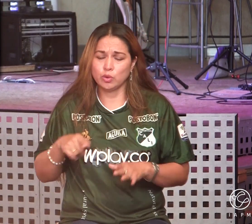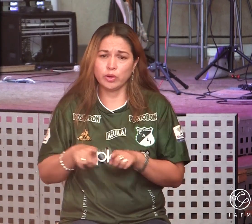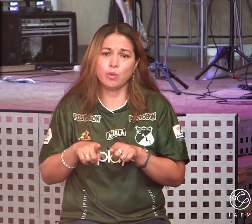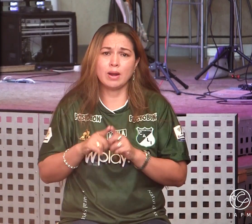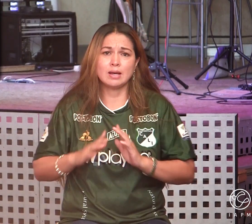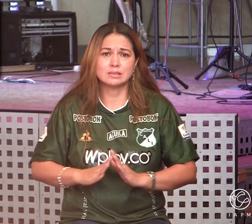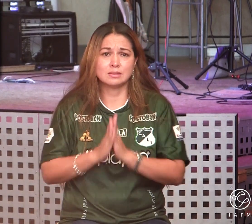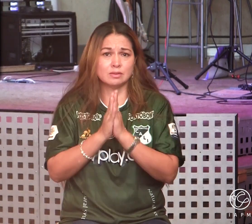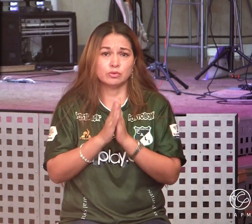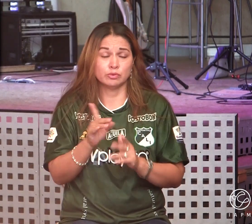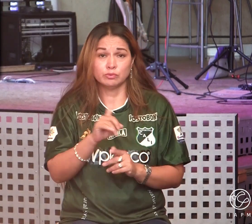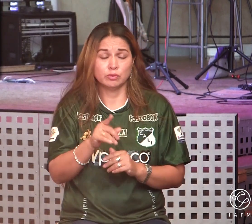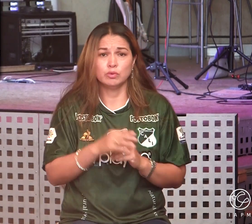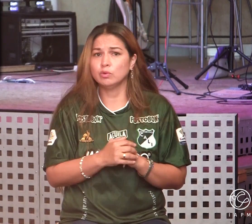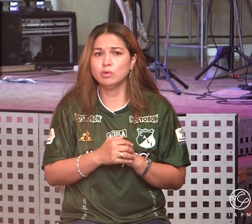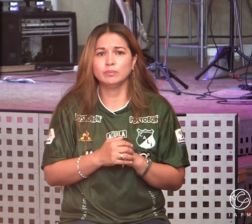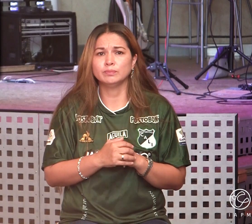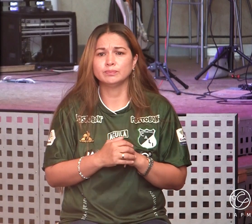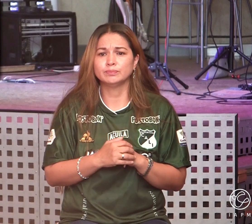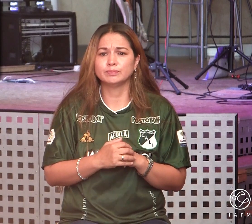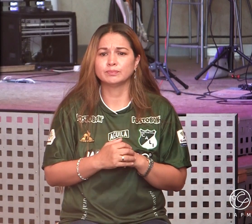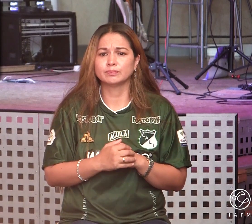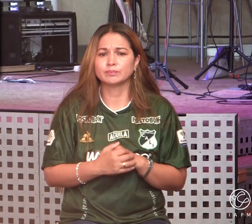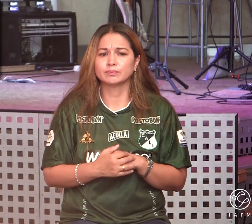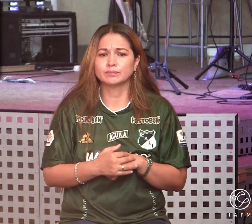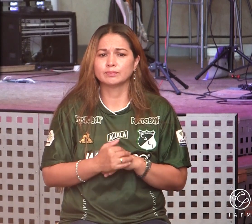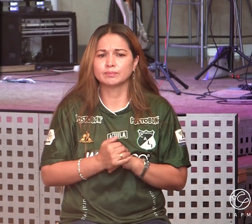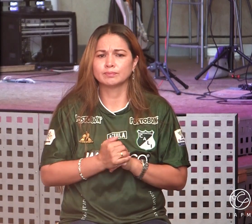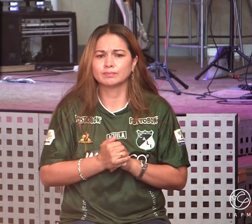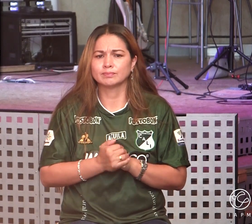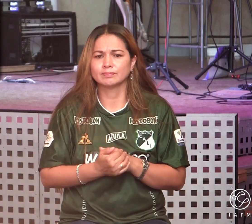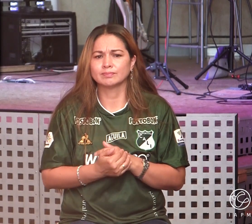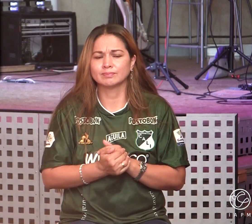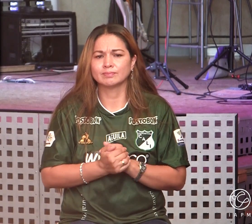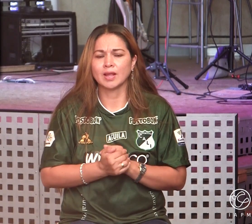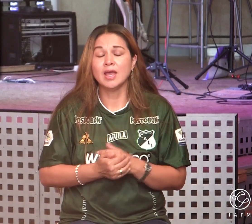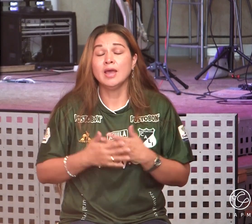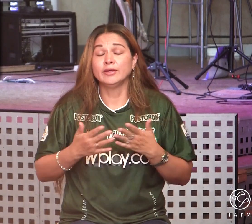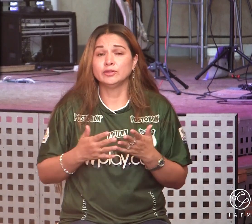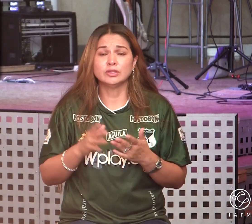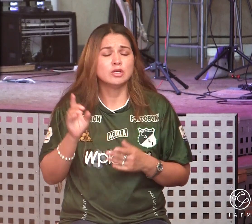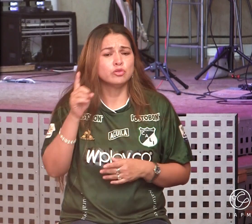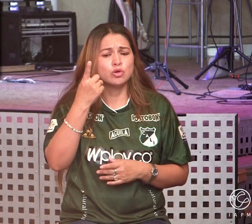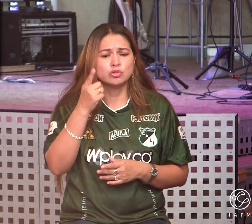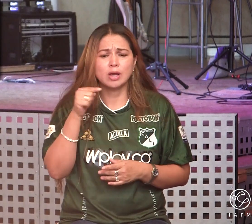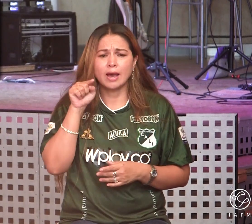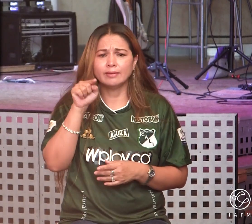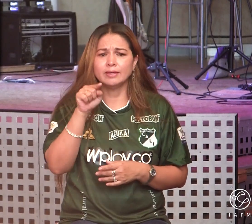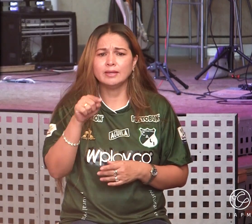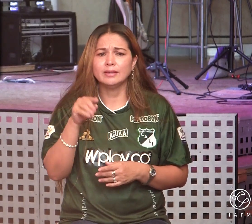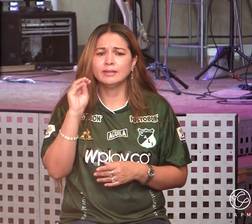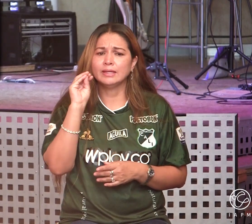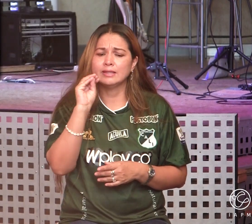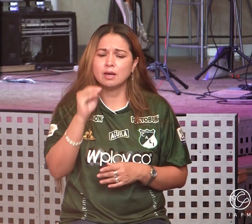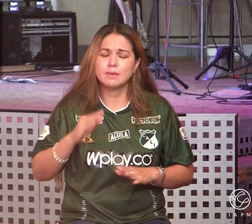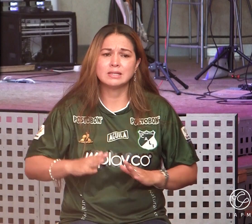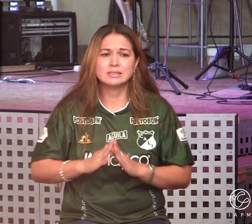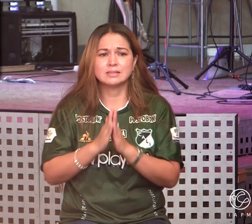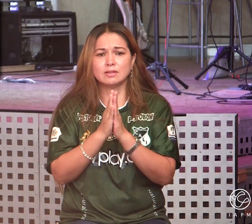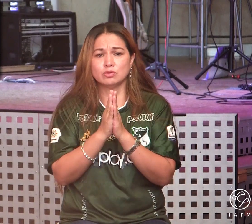digamos. A lo que me refiero es que eso sí nos mete en un camino de lo que Dios llama santo, que es